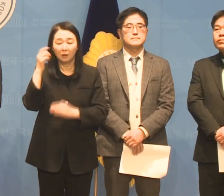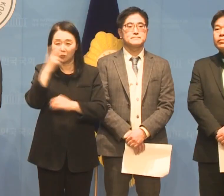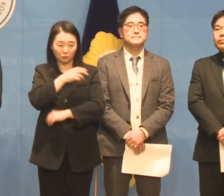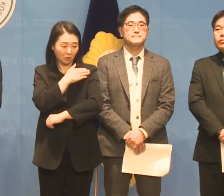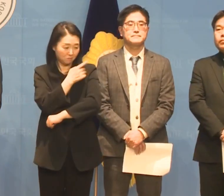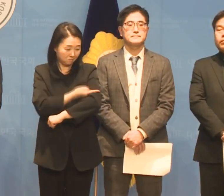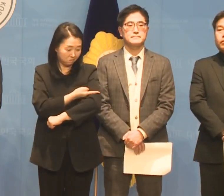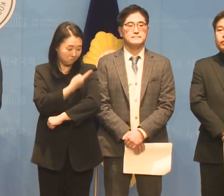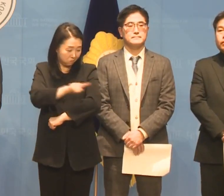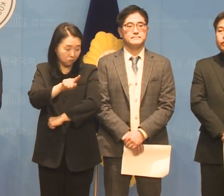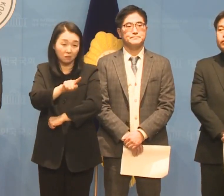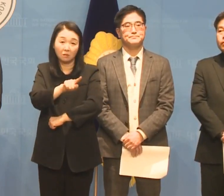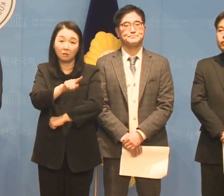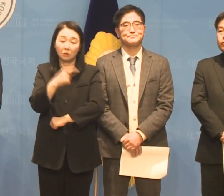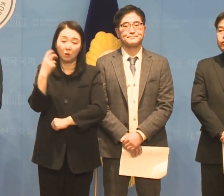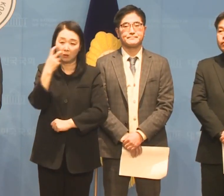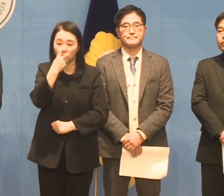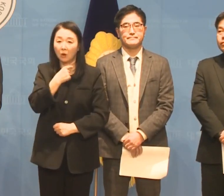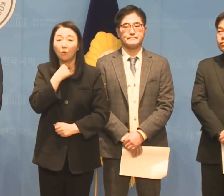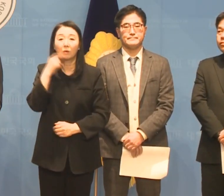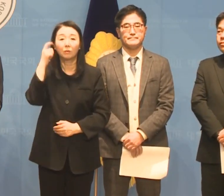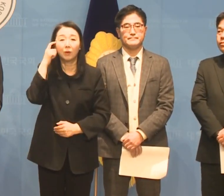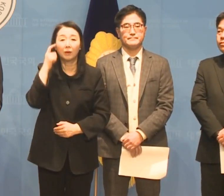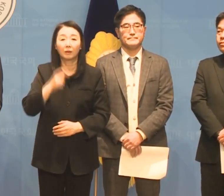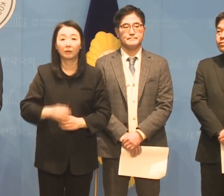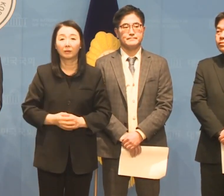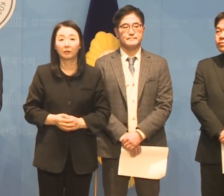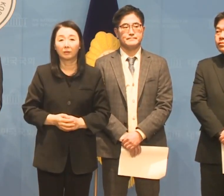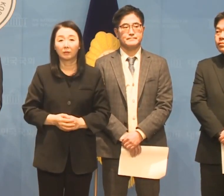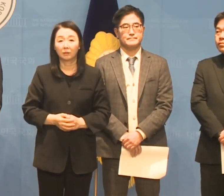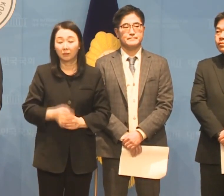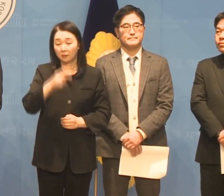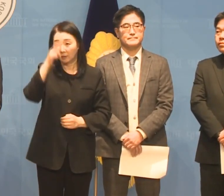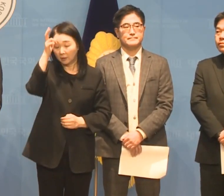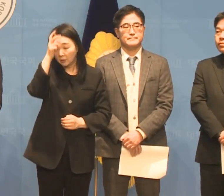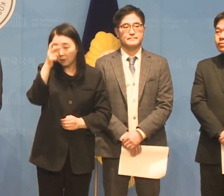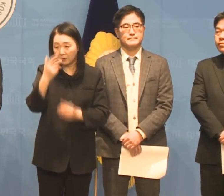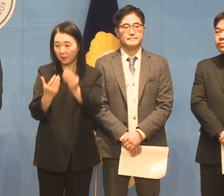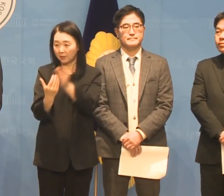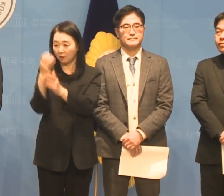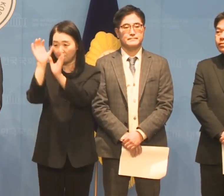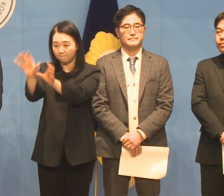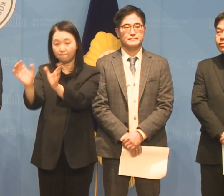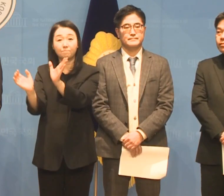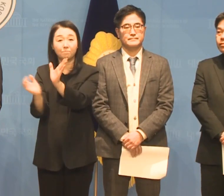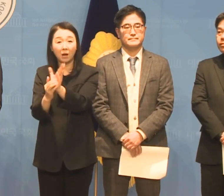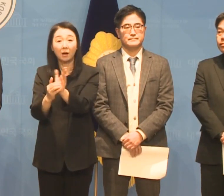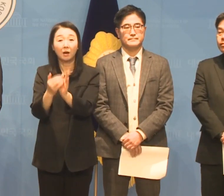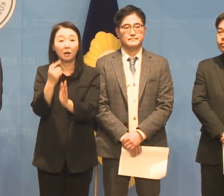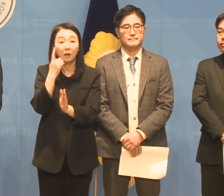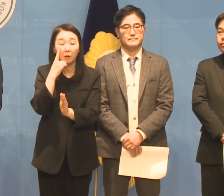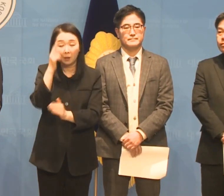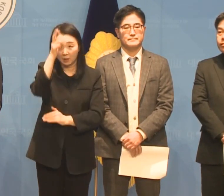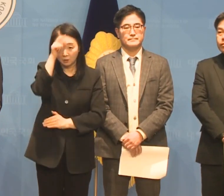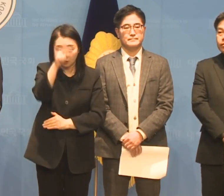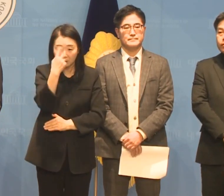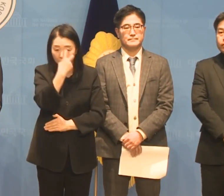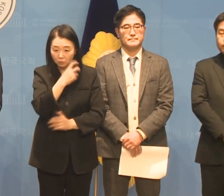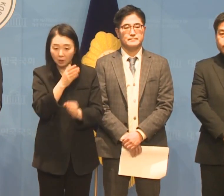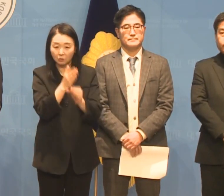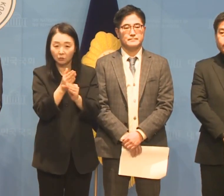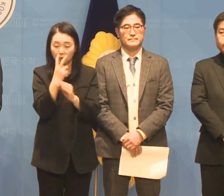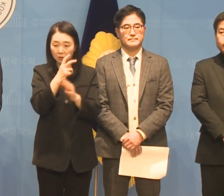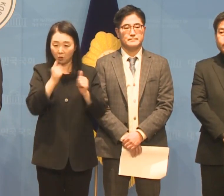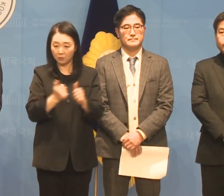부족하면서 수사를 가지고 가려고 한 것입니까? 차라리 경찰의 사건을 놔뒀다라고 한다면 경찰이 수사해서